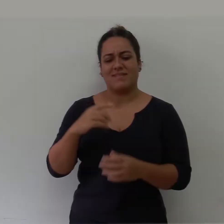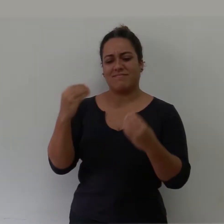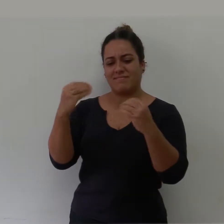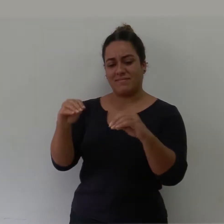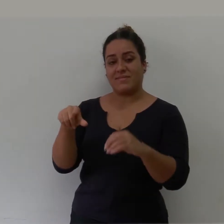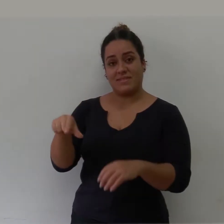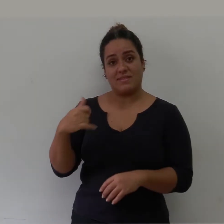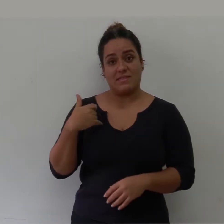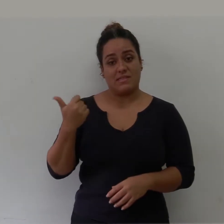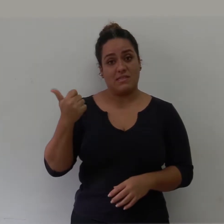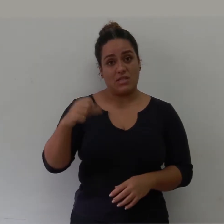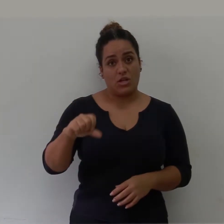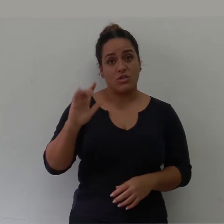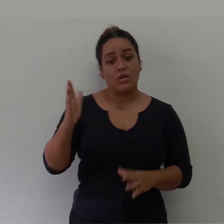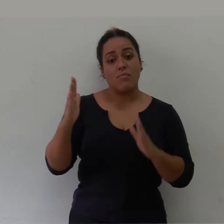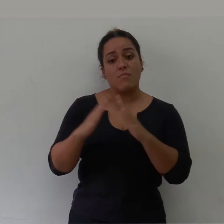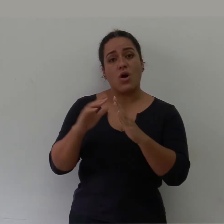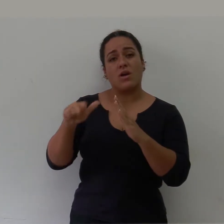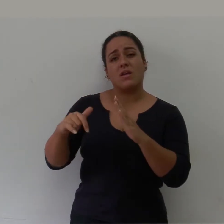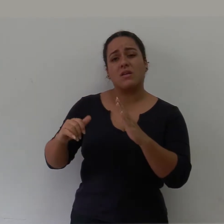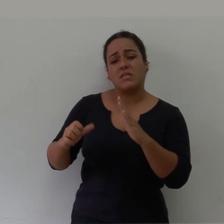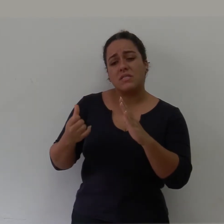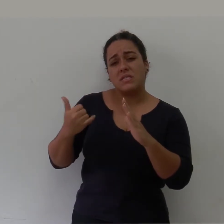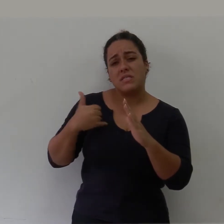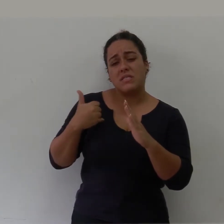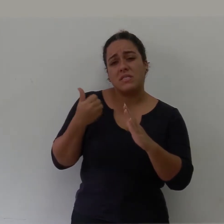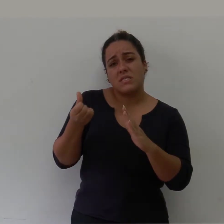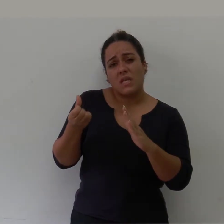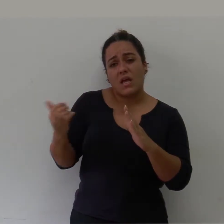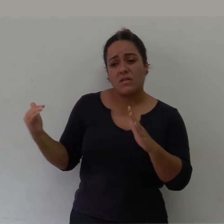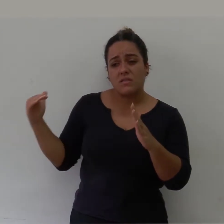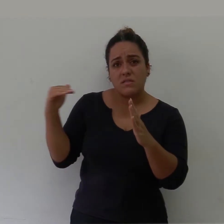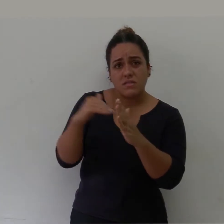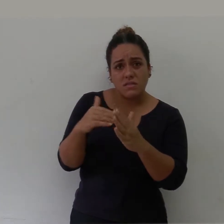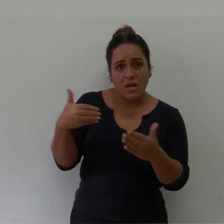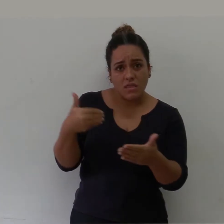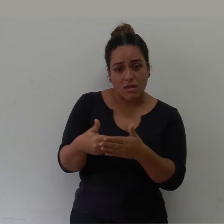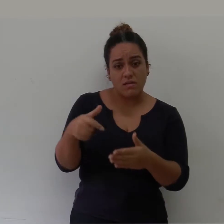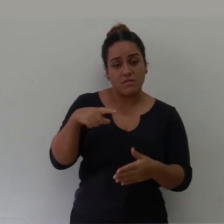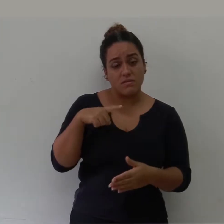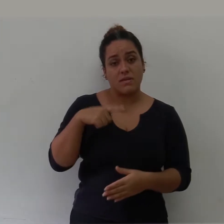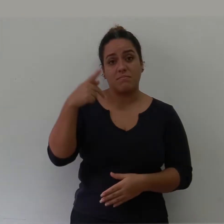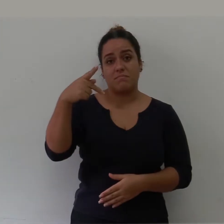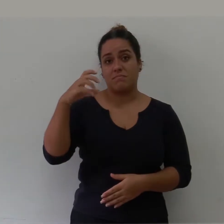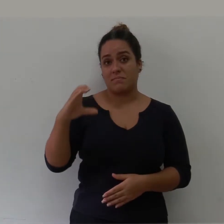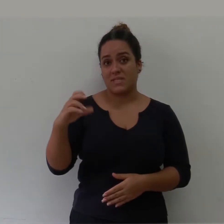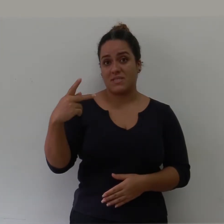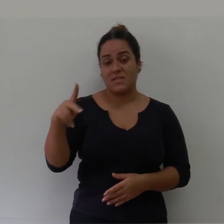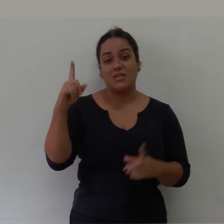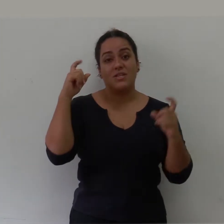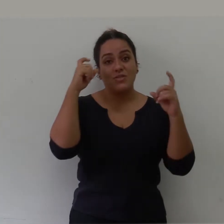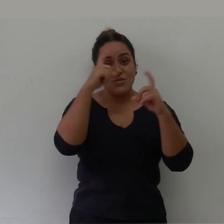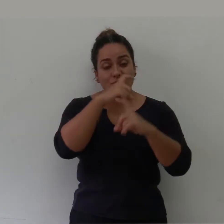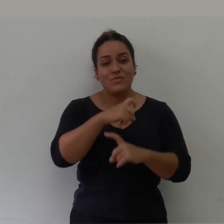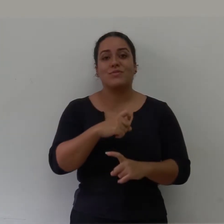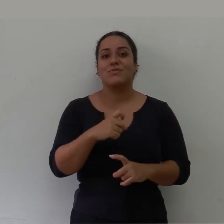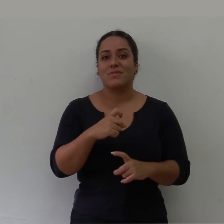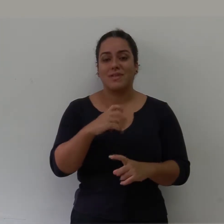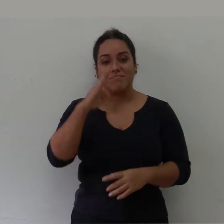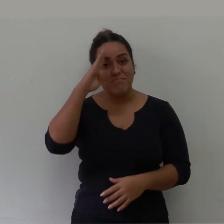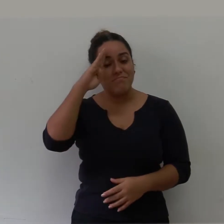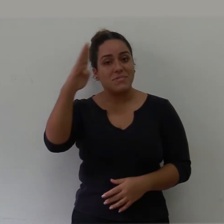desde os 6 na Casa Menino Jesus de Praga, em Porto Alegre. Com paralisia cerebral, suas dificuldades